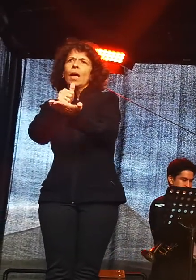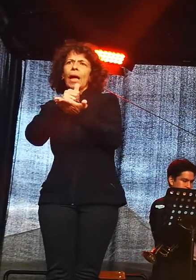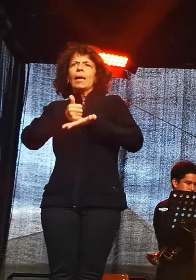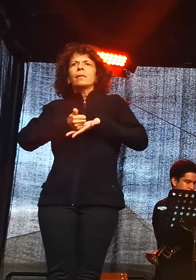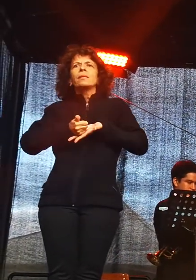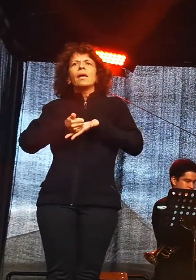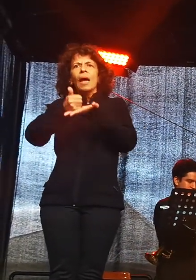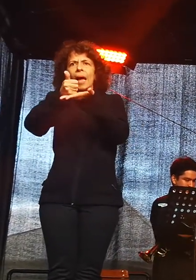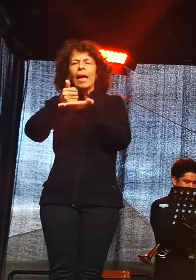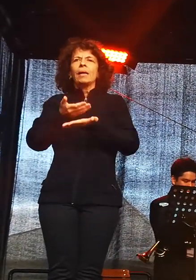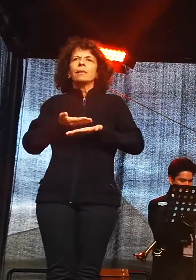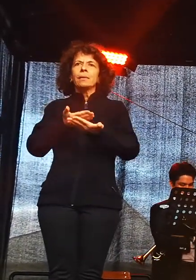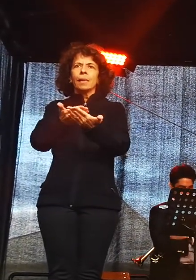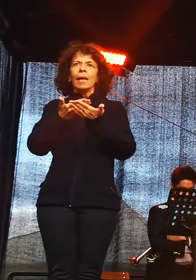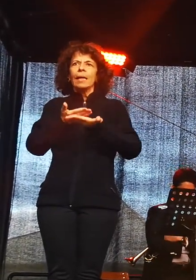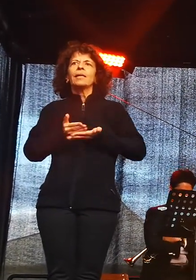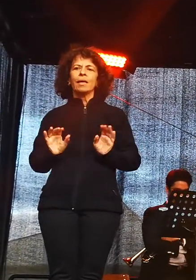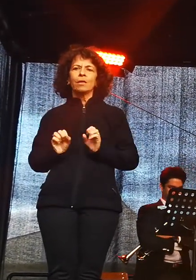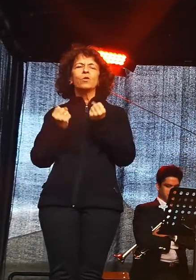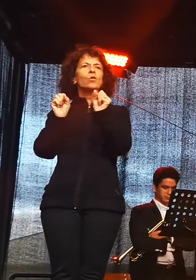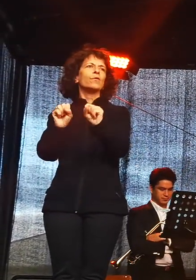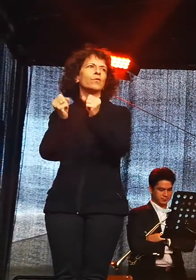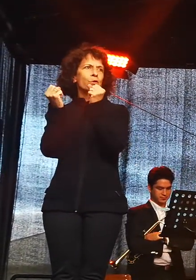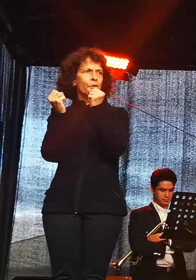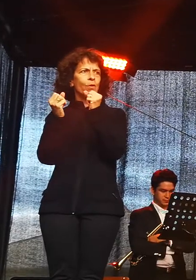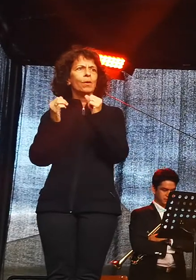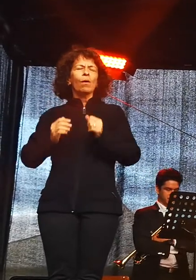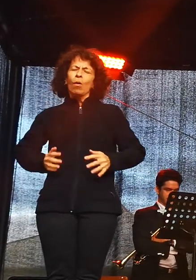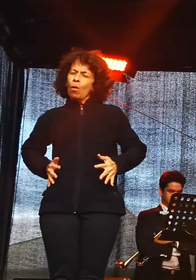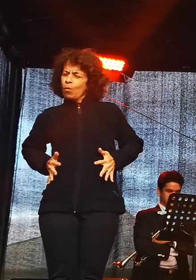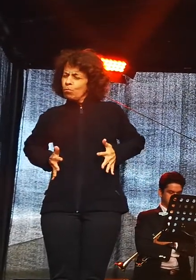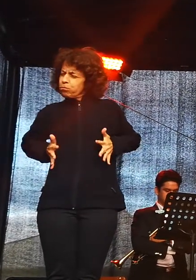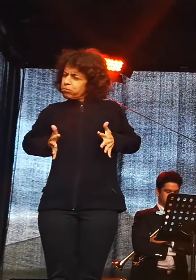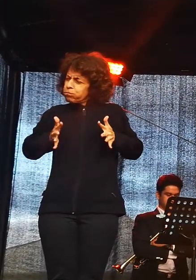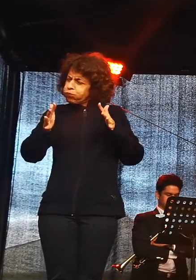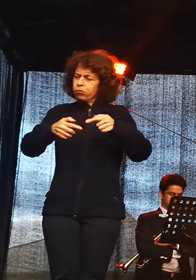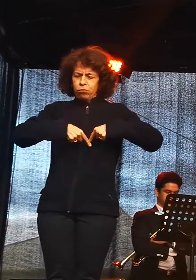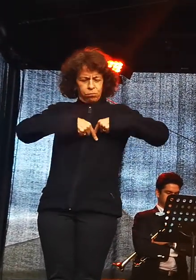autres secours, appui et assistance de tout notre pouvoir